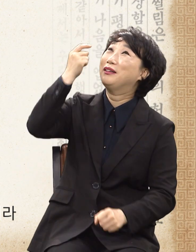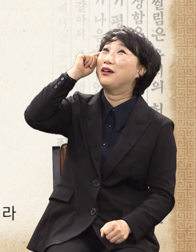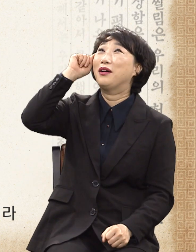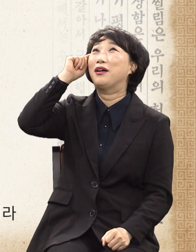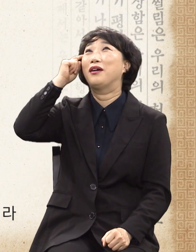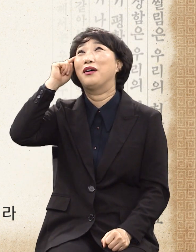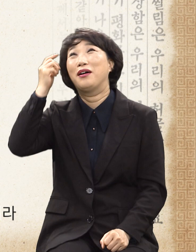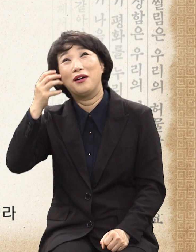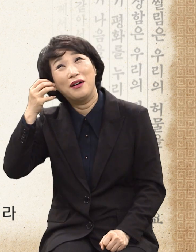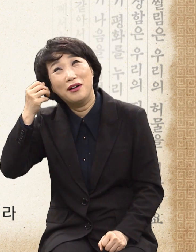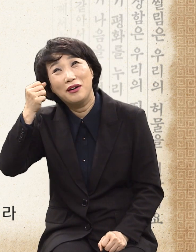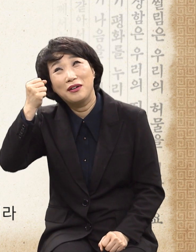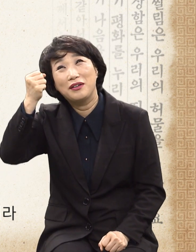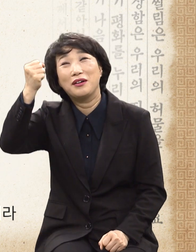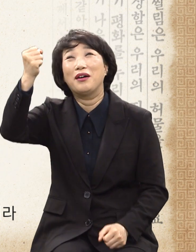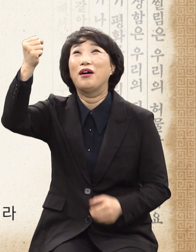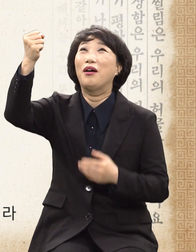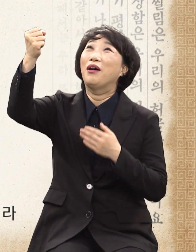불쌍히